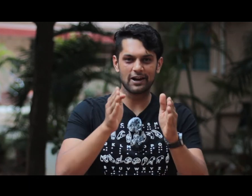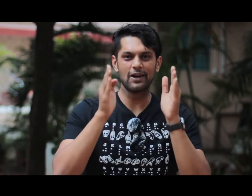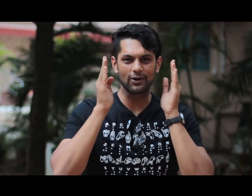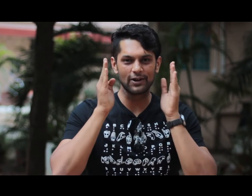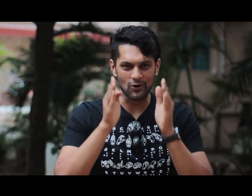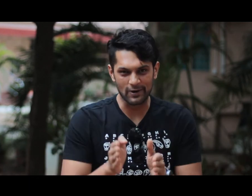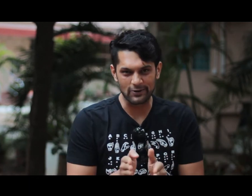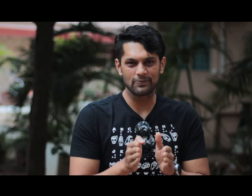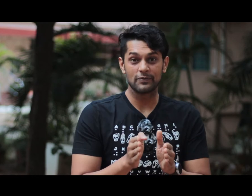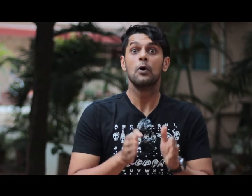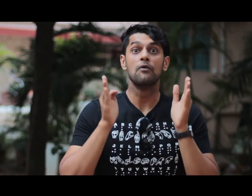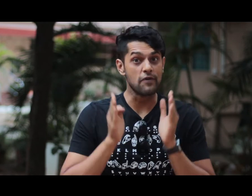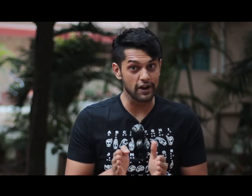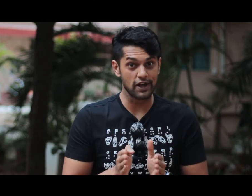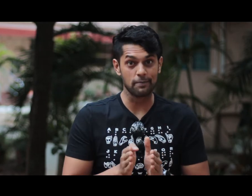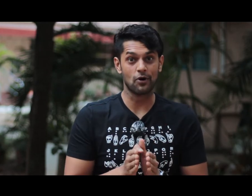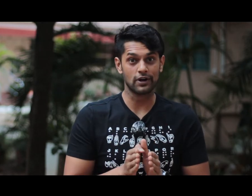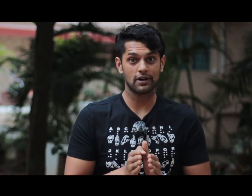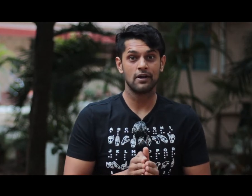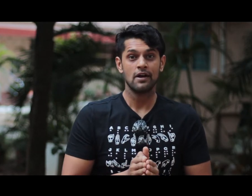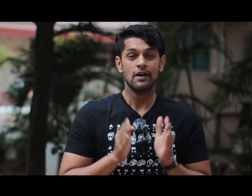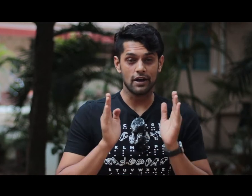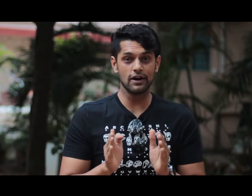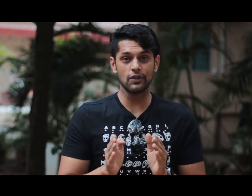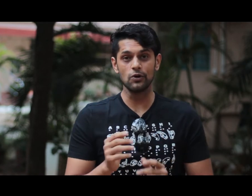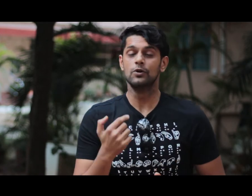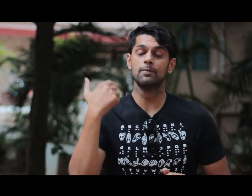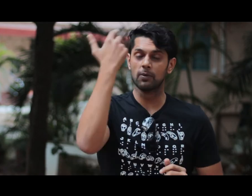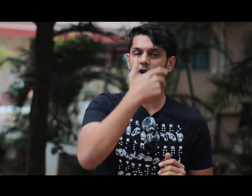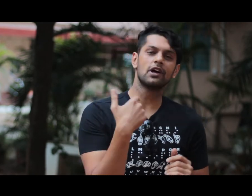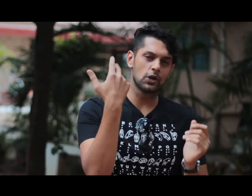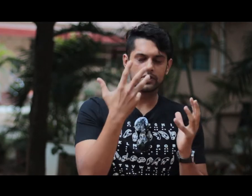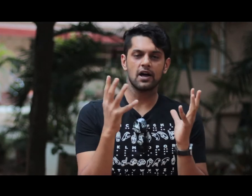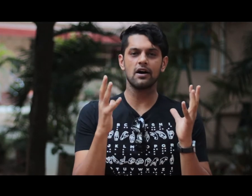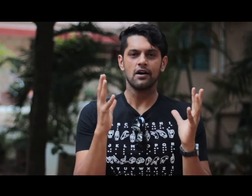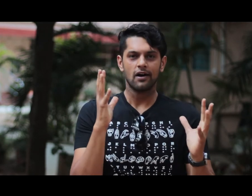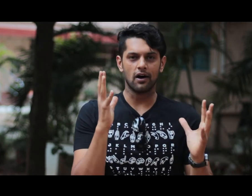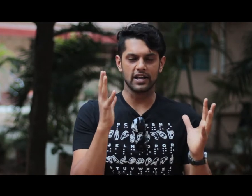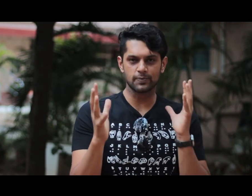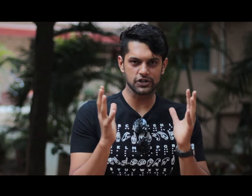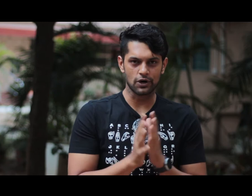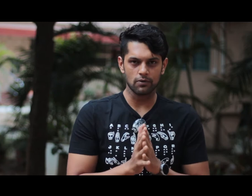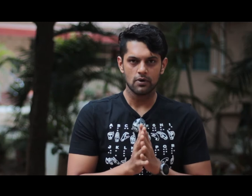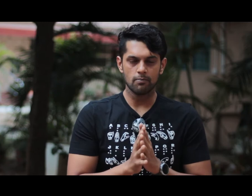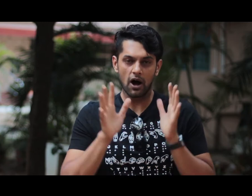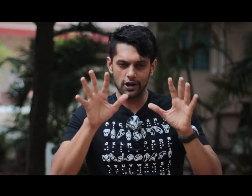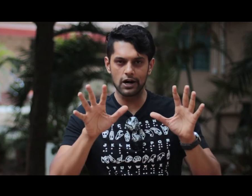maatadabekare avaranna nodbeku. Very, very important. Erannedo nimma mukhadalli iruvantaha expression galu bhavanegalna